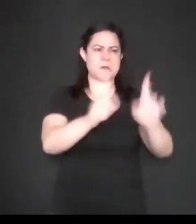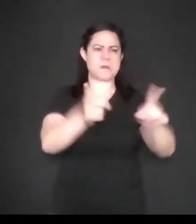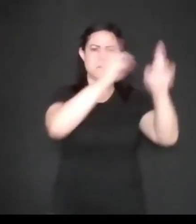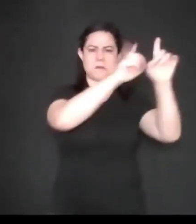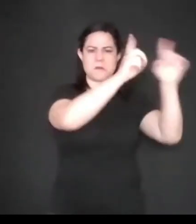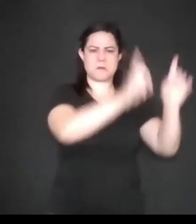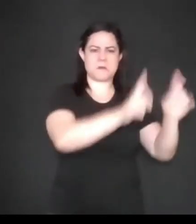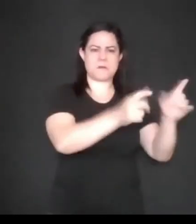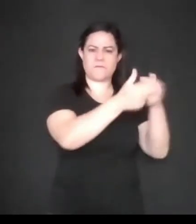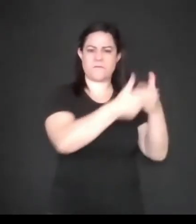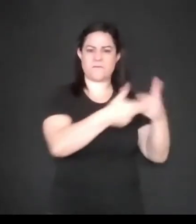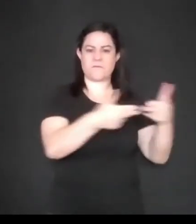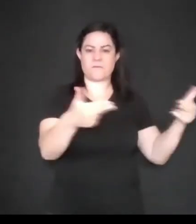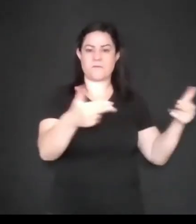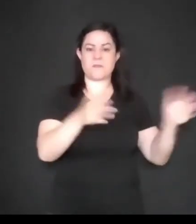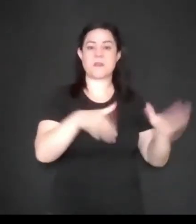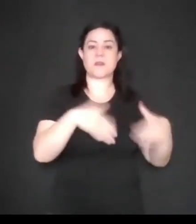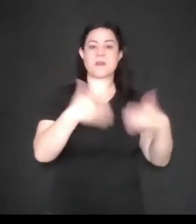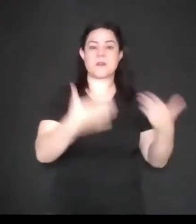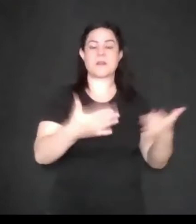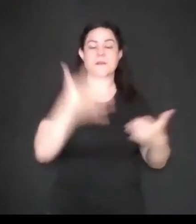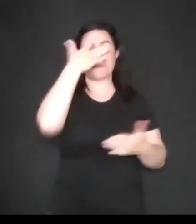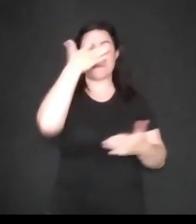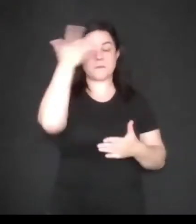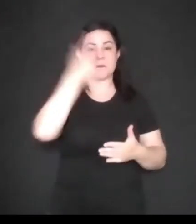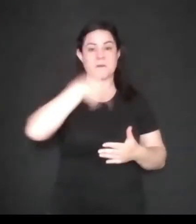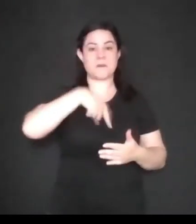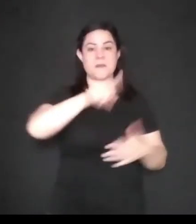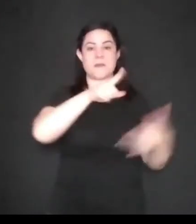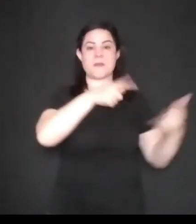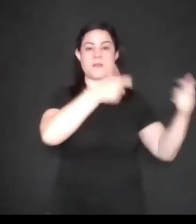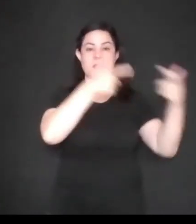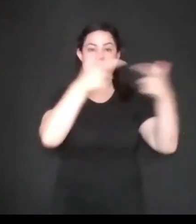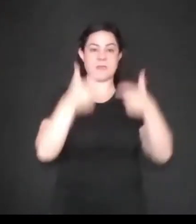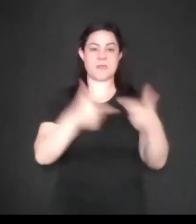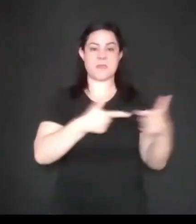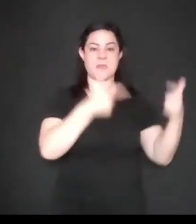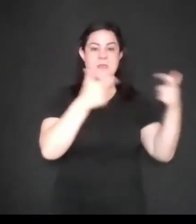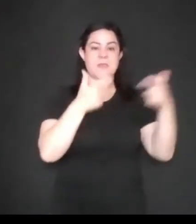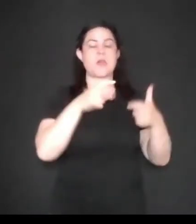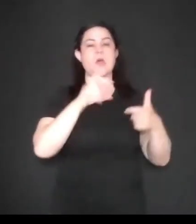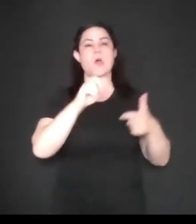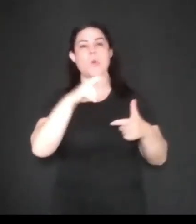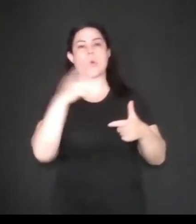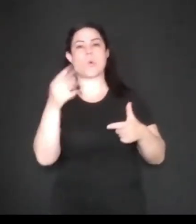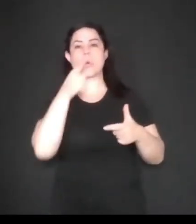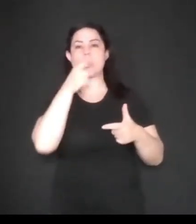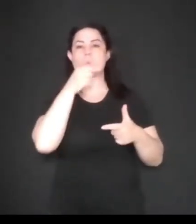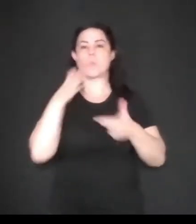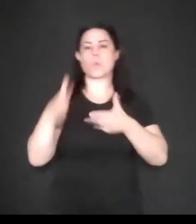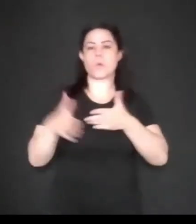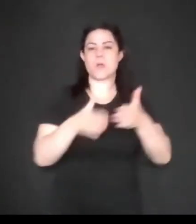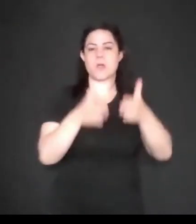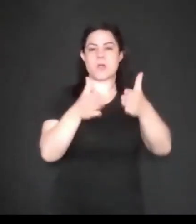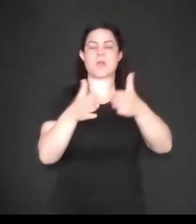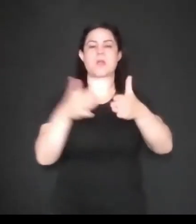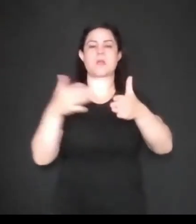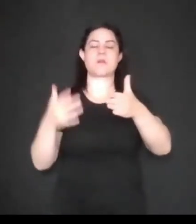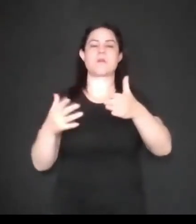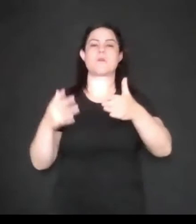E quando alguém queria ir para a guerra, ou atravessar um rio, ou superar um